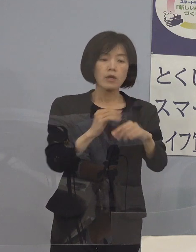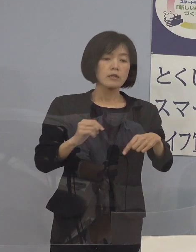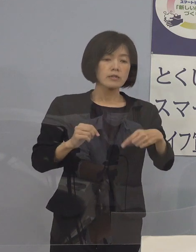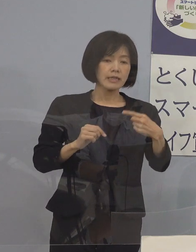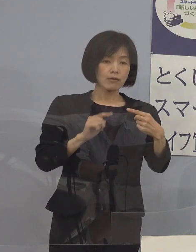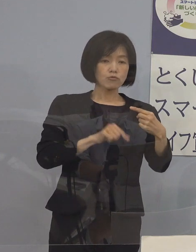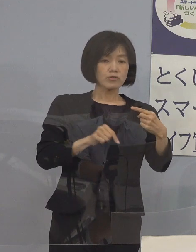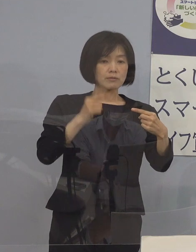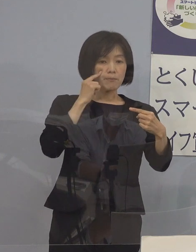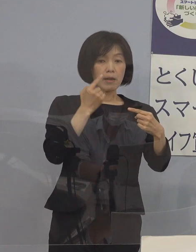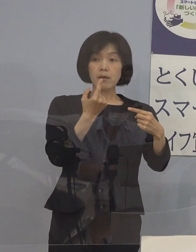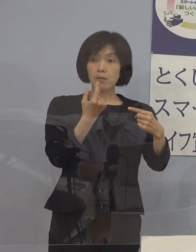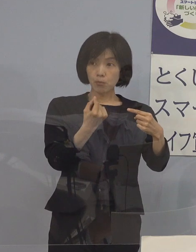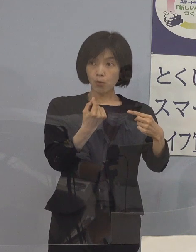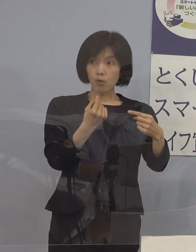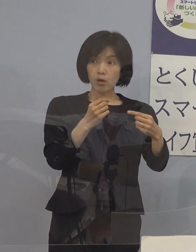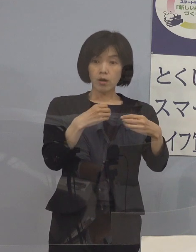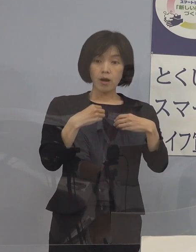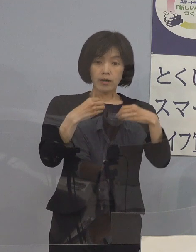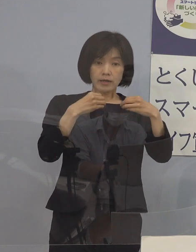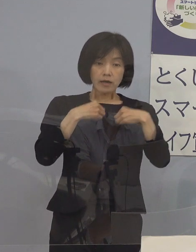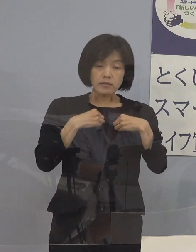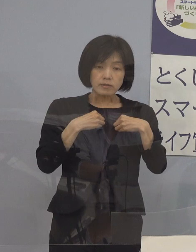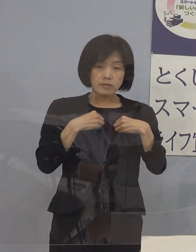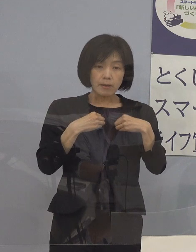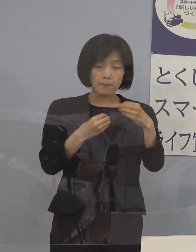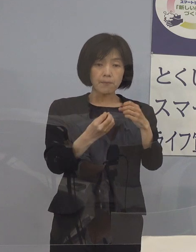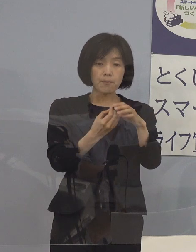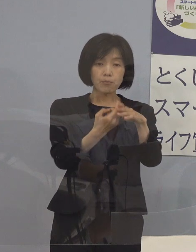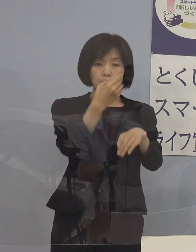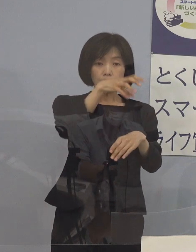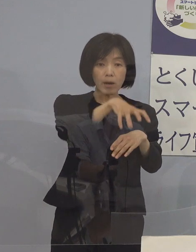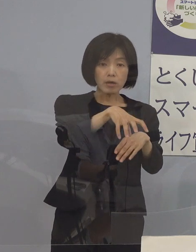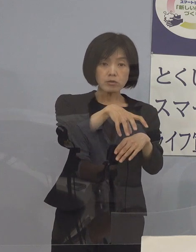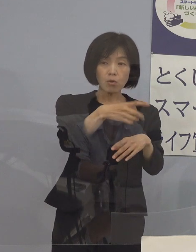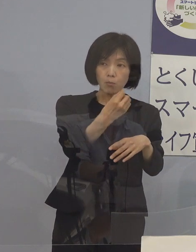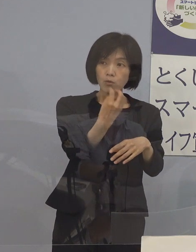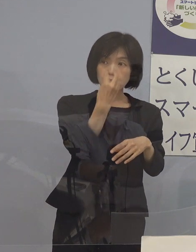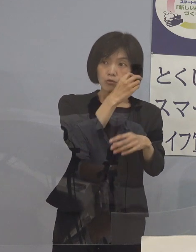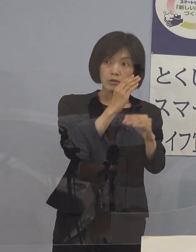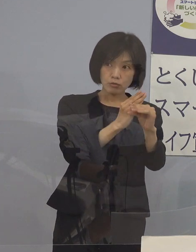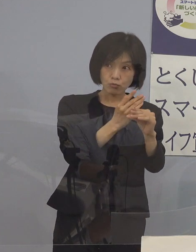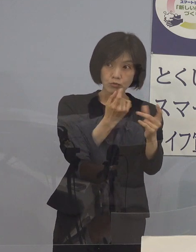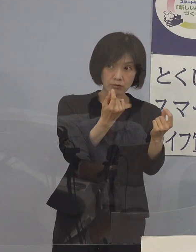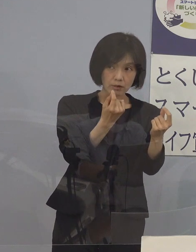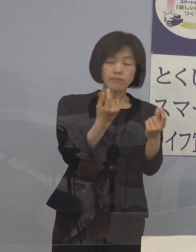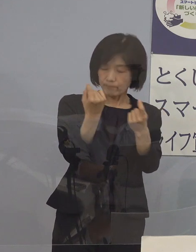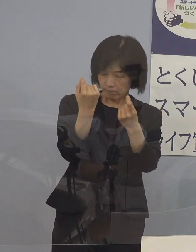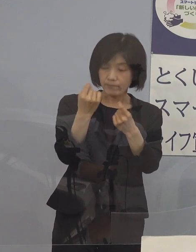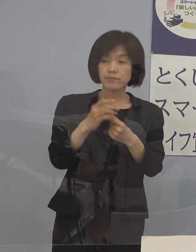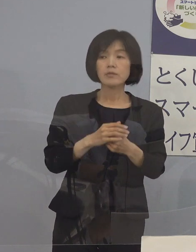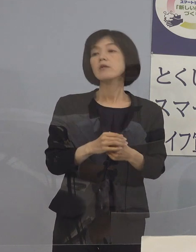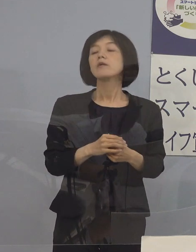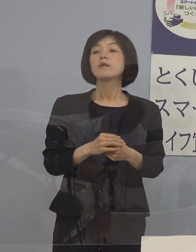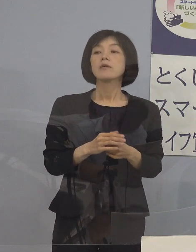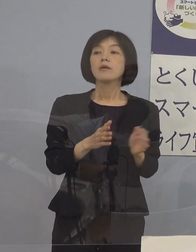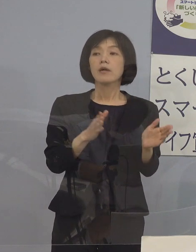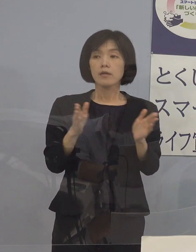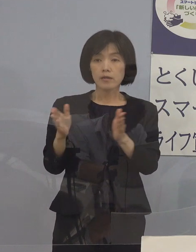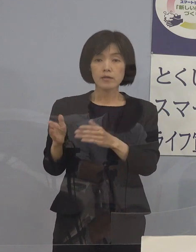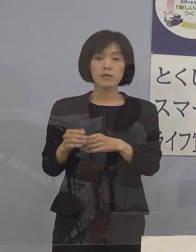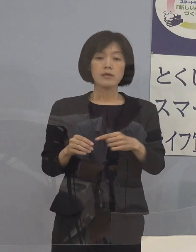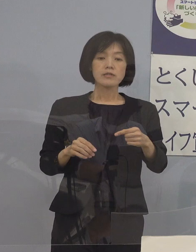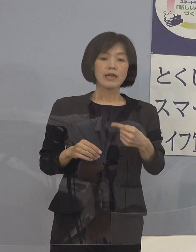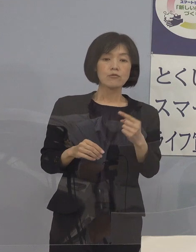100例目の方も調査中ですね。感染経路は 100例目の方も調査中です。 で、すいません、また戻